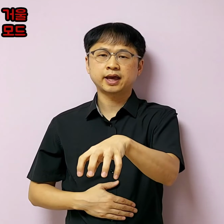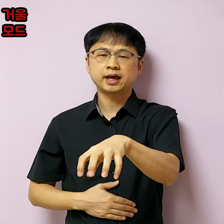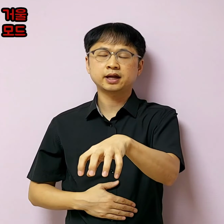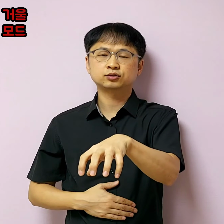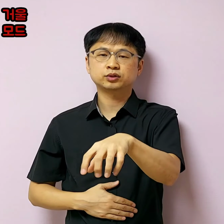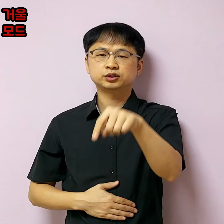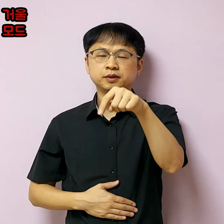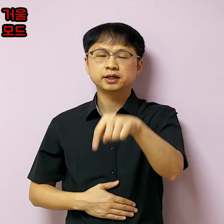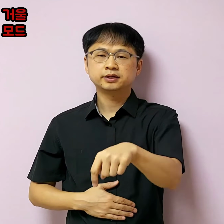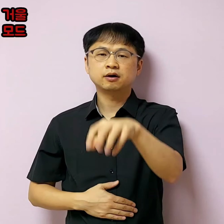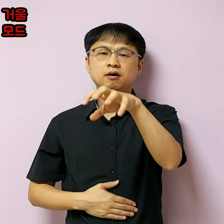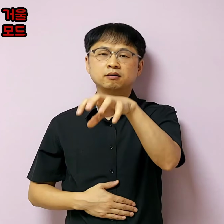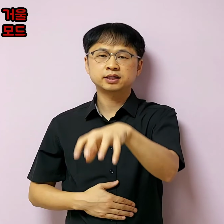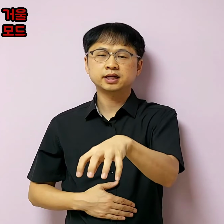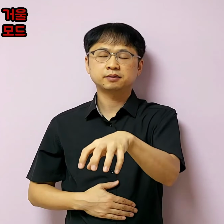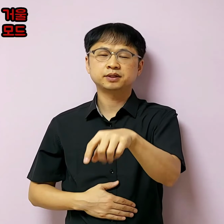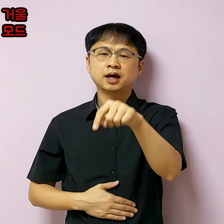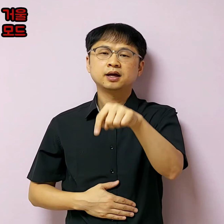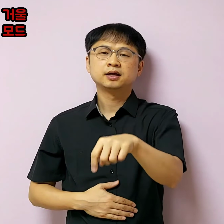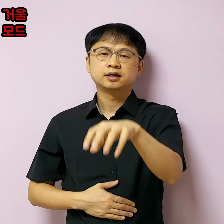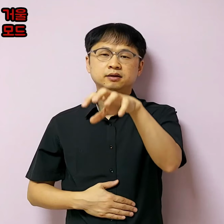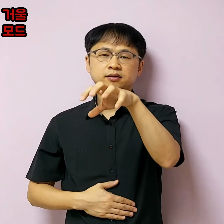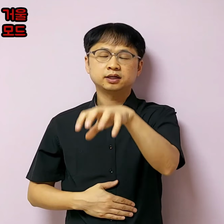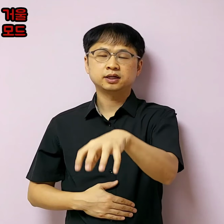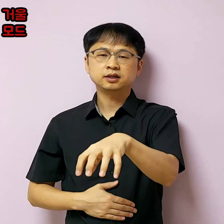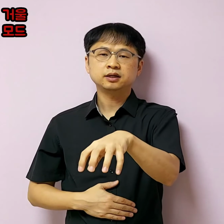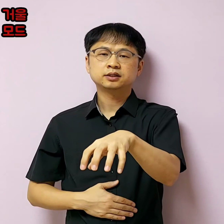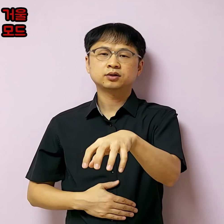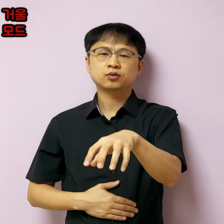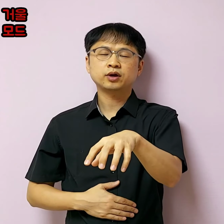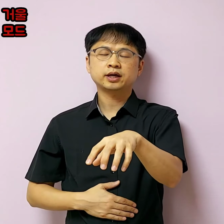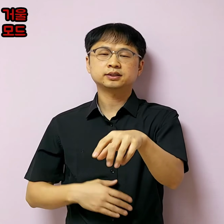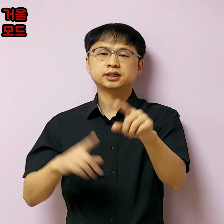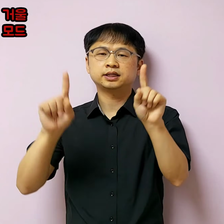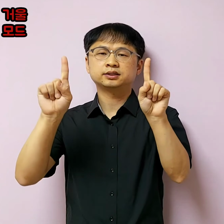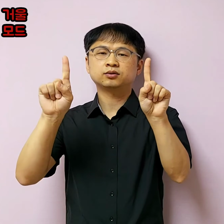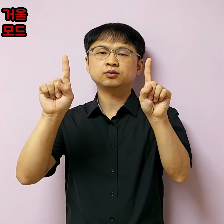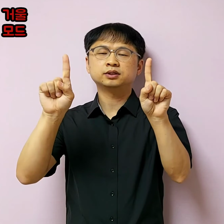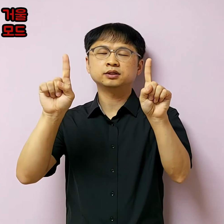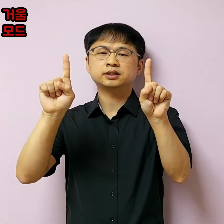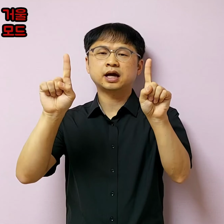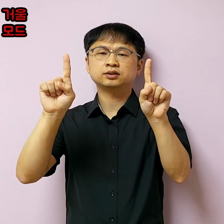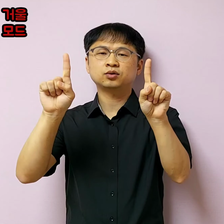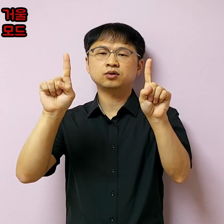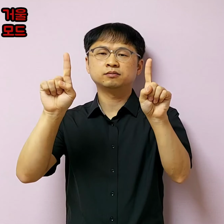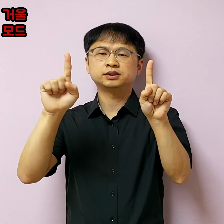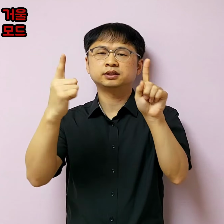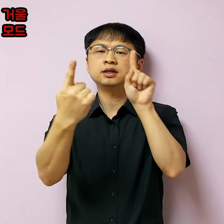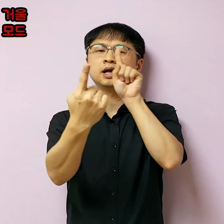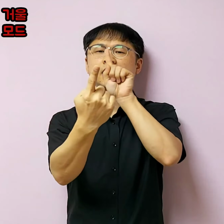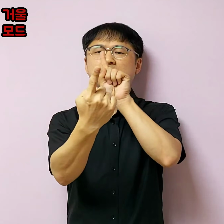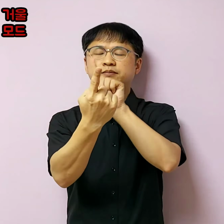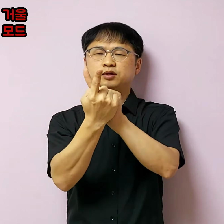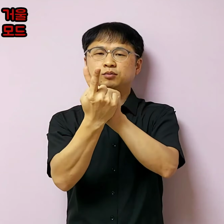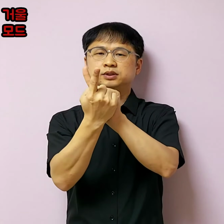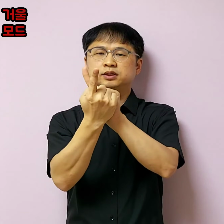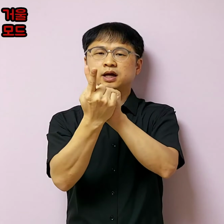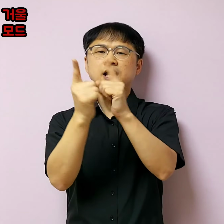어디에 라는 수어 해주시면 여기가 됩니다. 여긴 서로의 끝이 아닌, 서로는 양손 검지를 앞뒤로